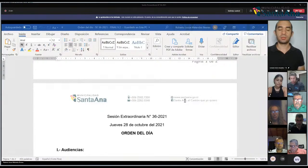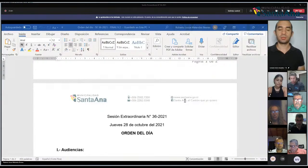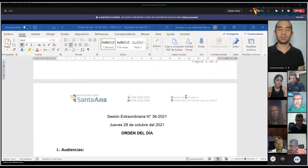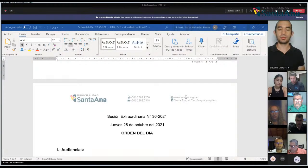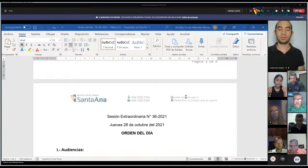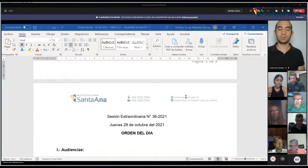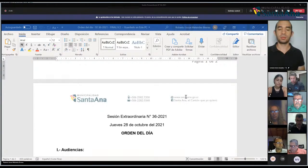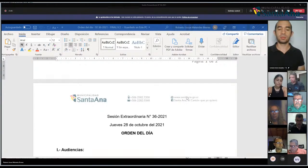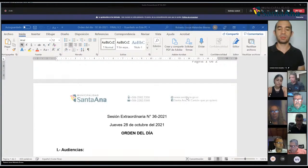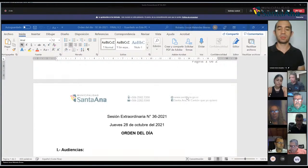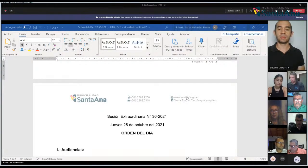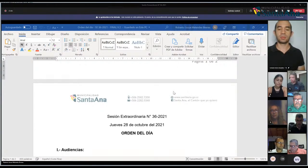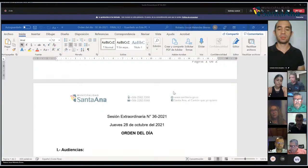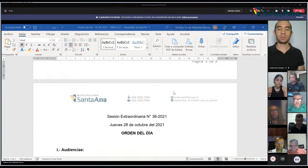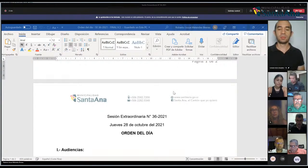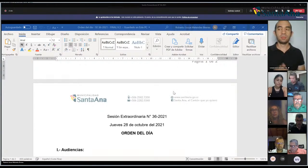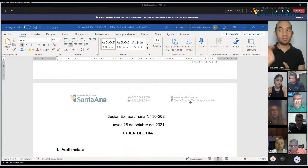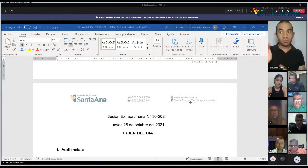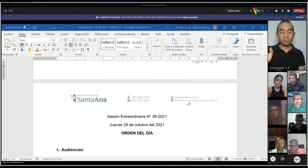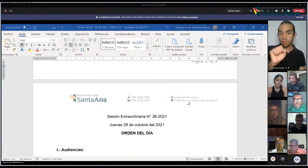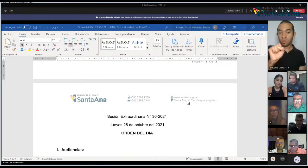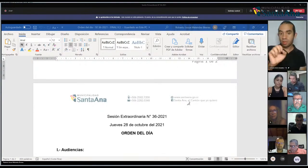sonia chavarría marín